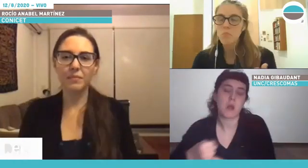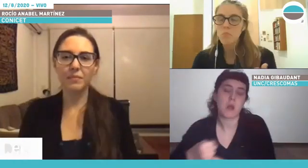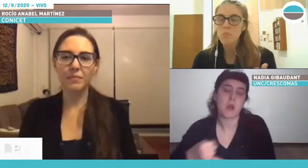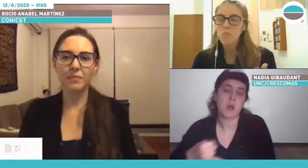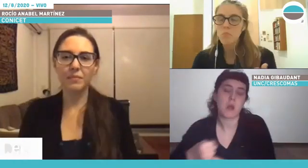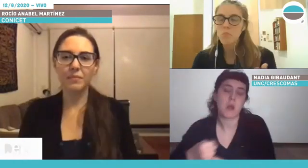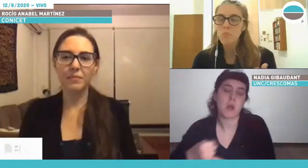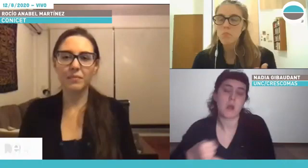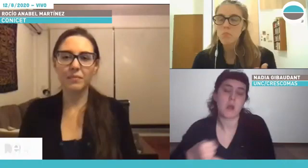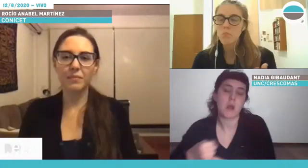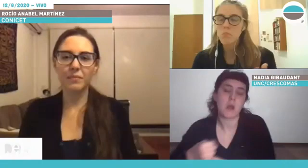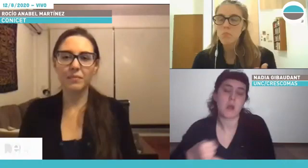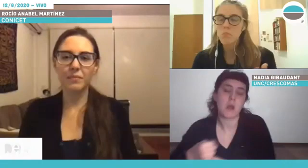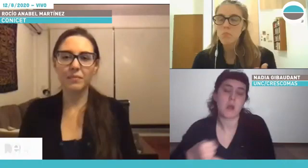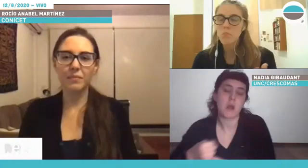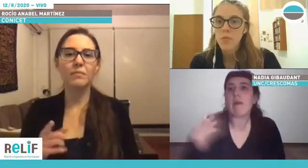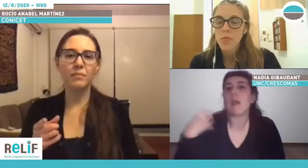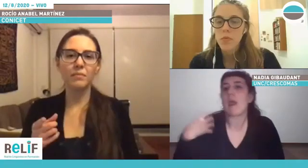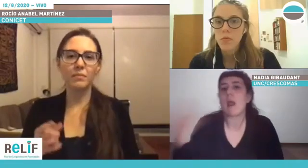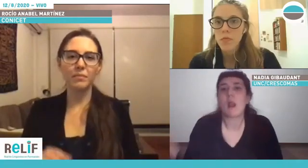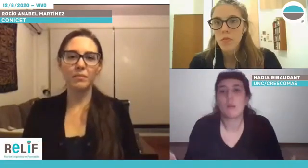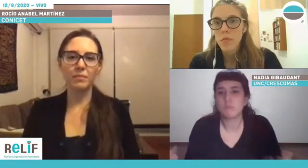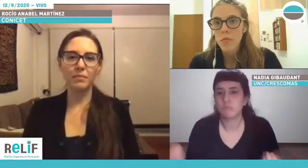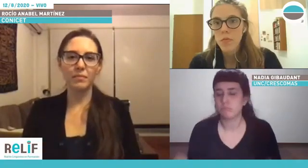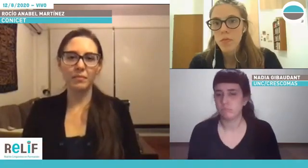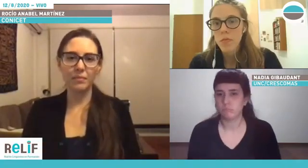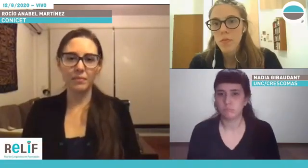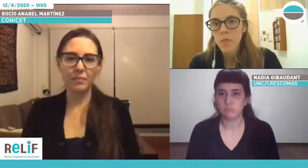académico, en general?